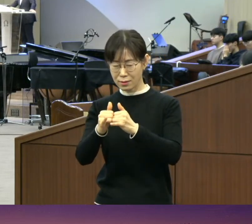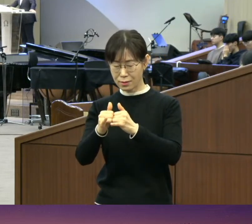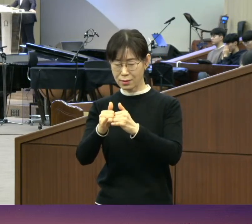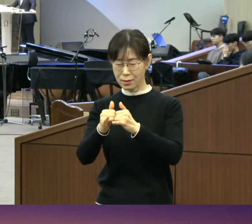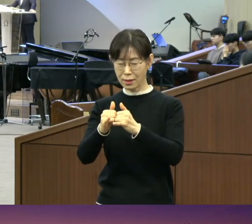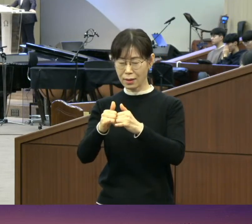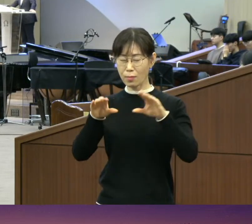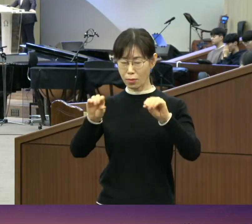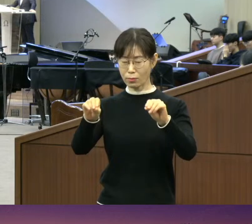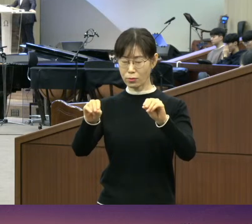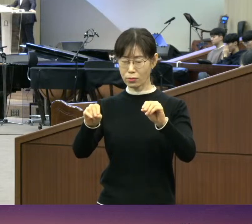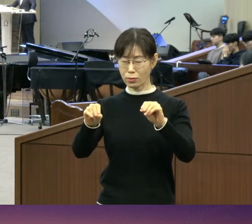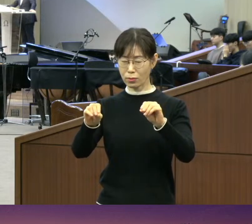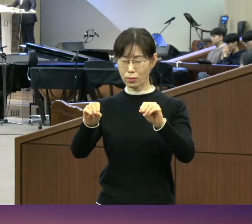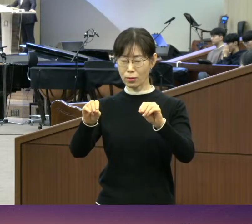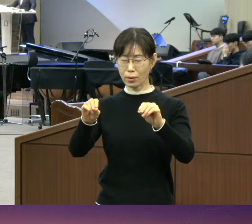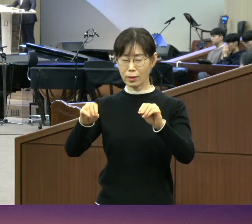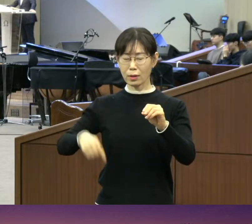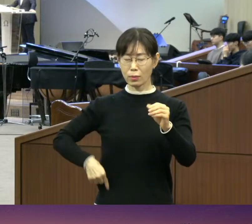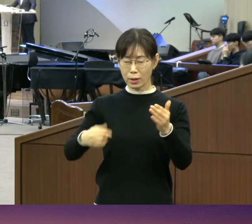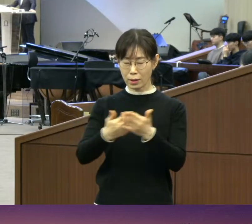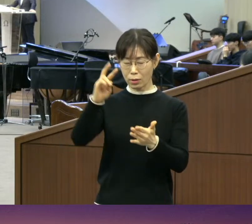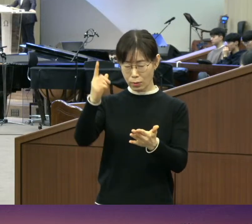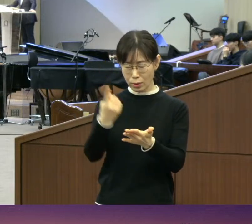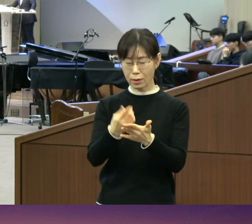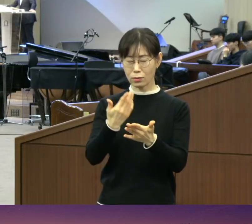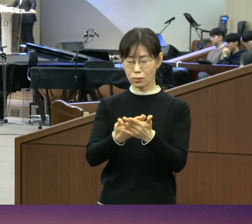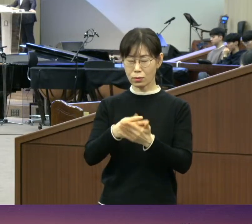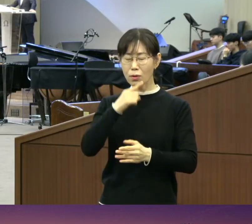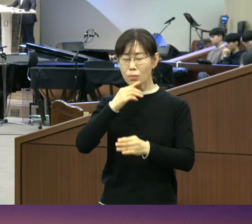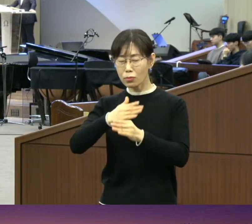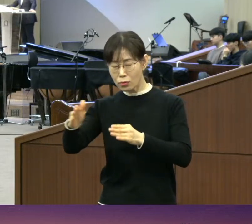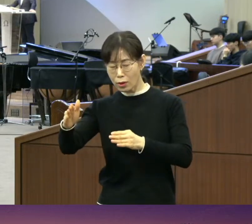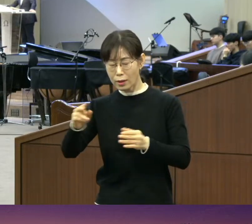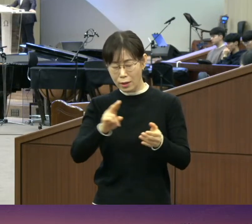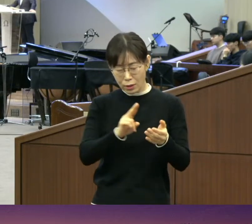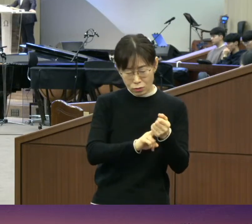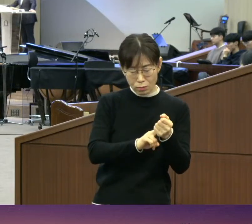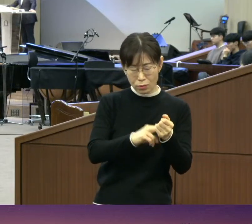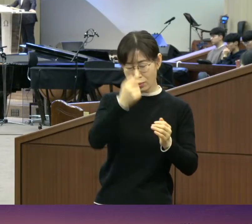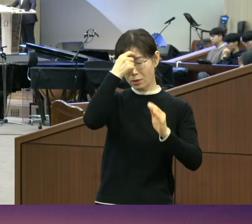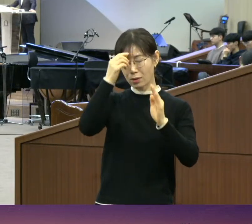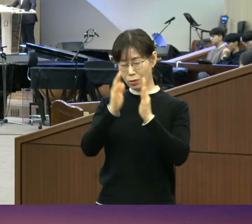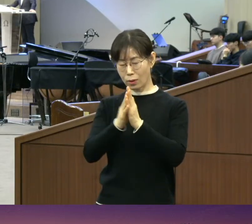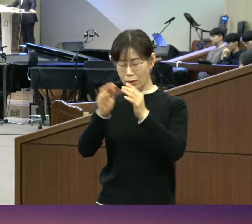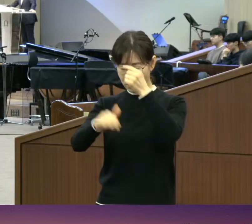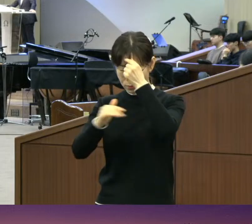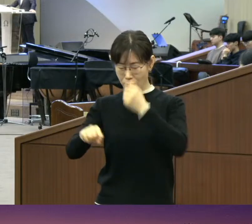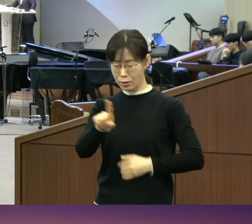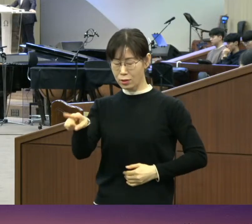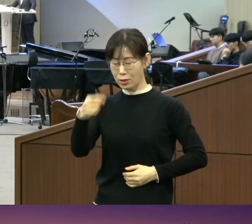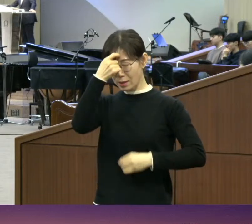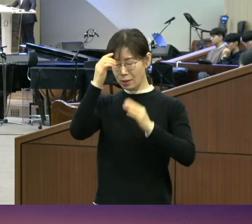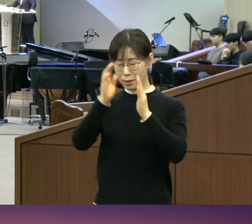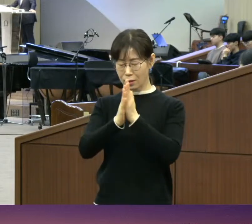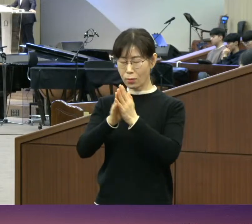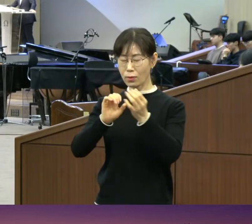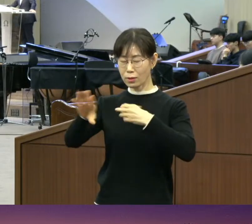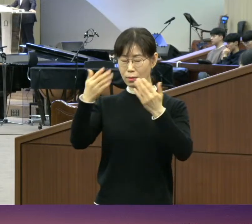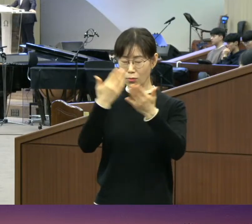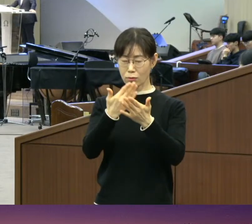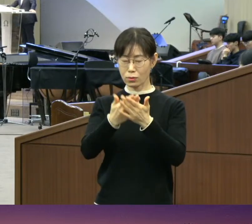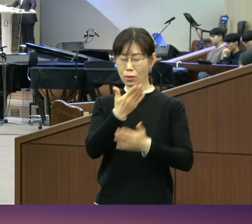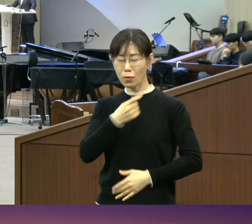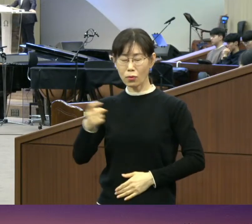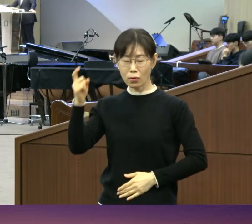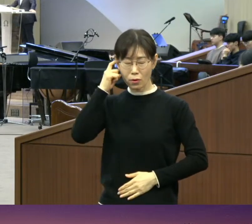돌아오는 역사가 일어나게 하시고 북한의 지하에서 고통하는 하나님의 백성들의 기도를 들어 응답하여 주셔서 복음으로 통일되는 날이